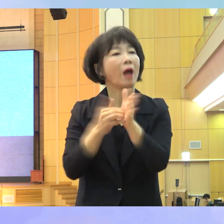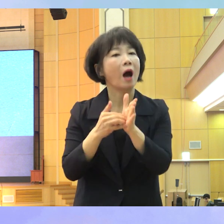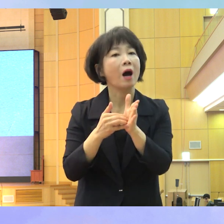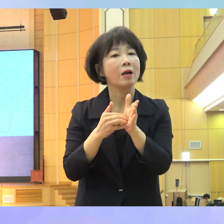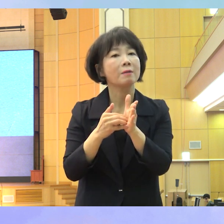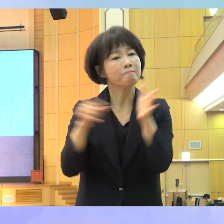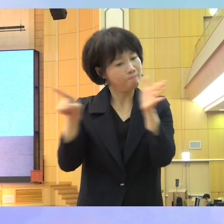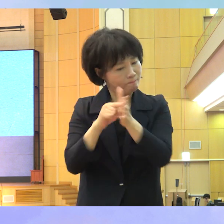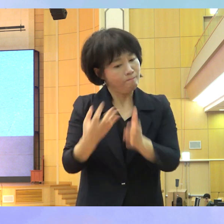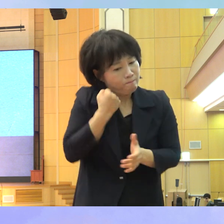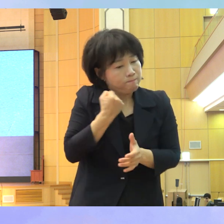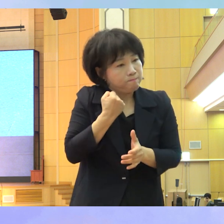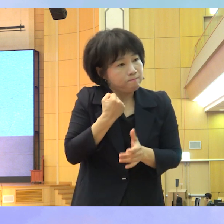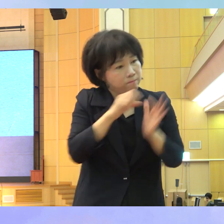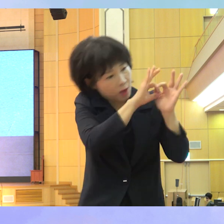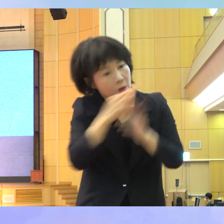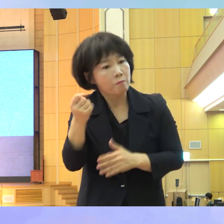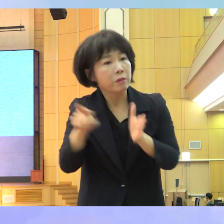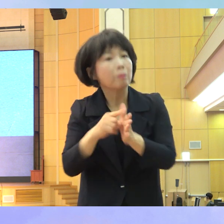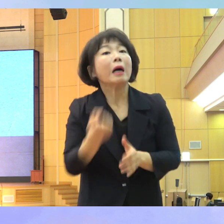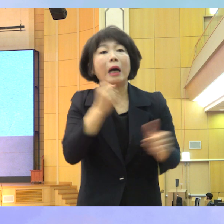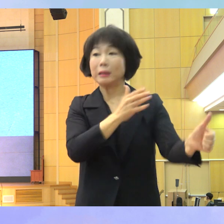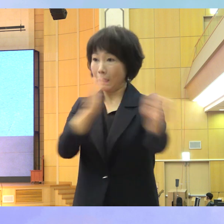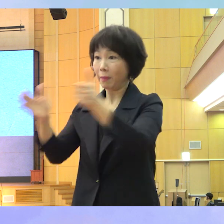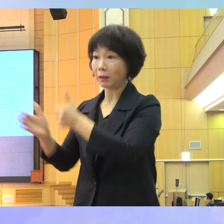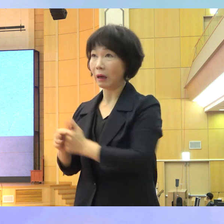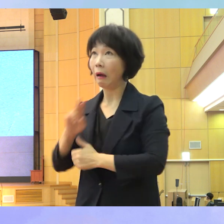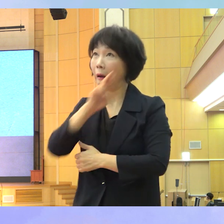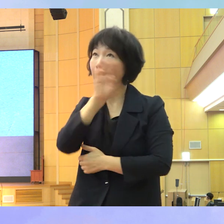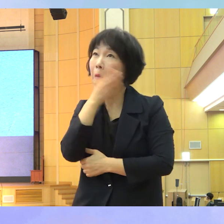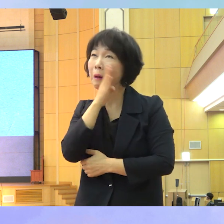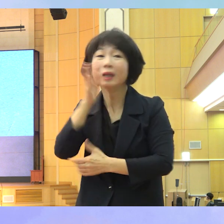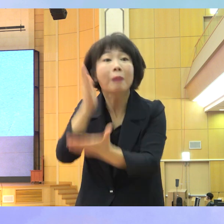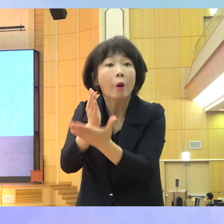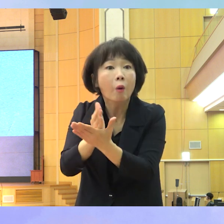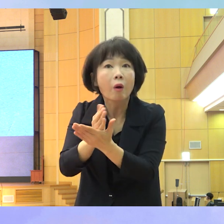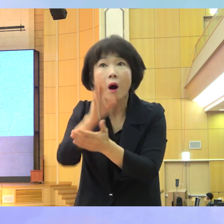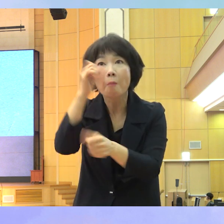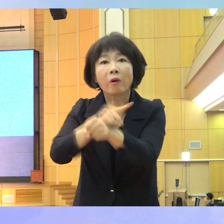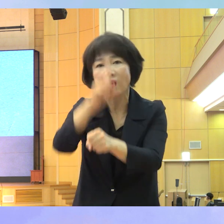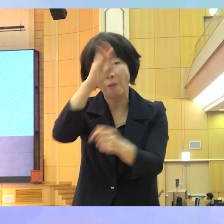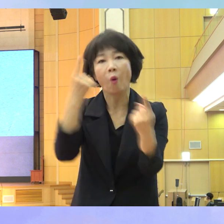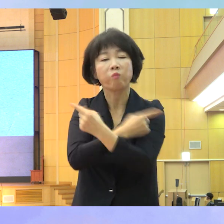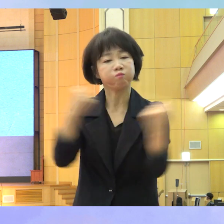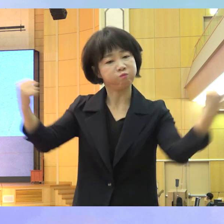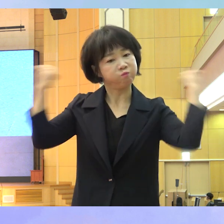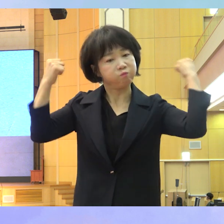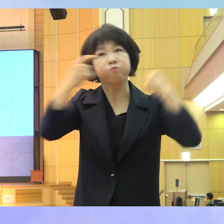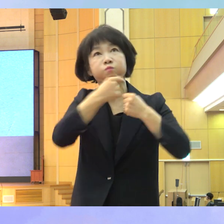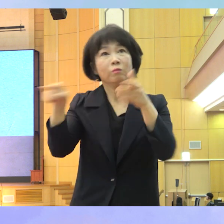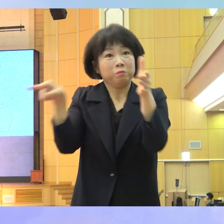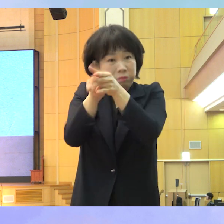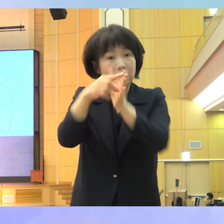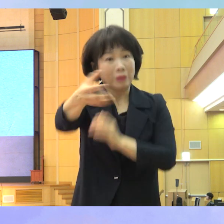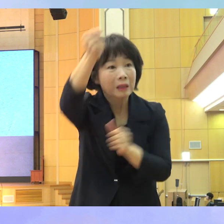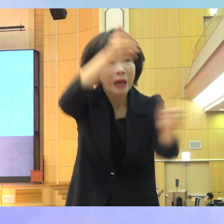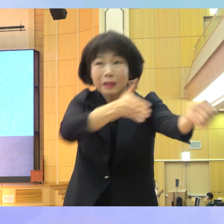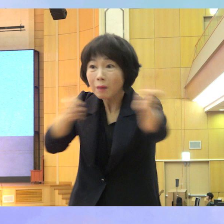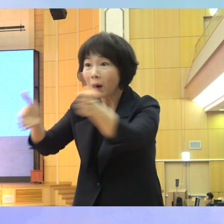하나님처럼. 우리는 아직 우리는 아직 의인이 아닌데 의인이다라고 간주해 주는